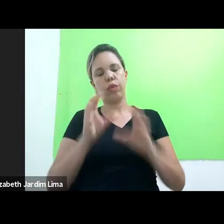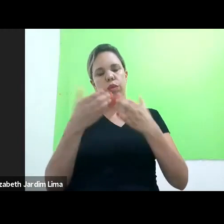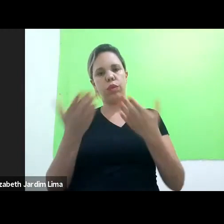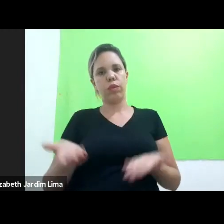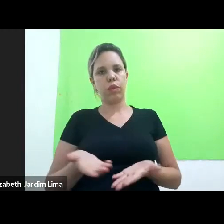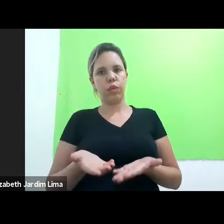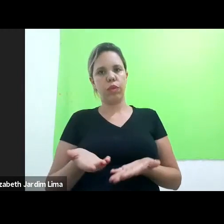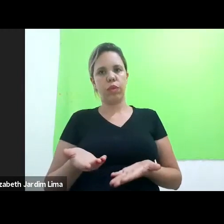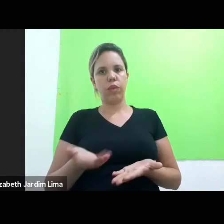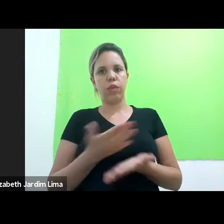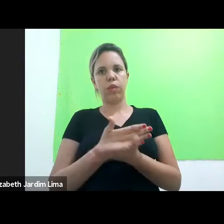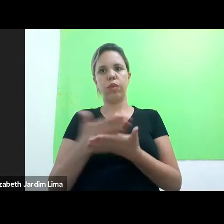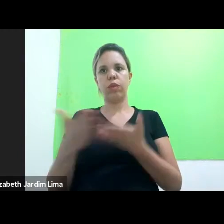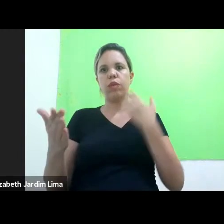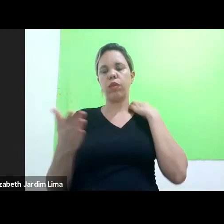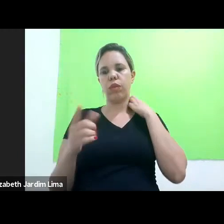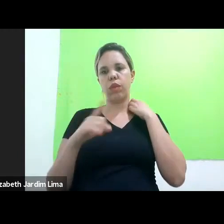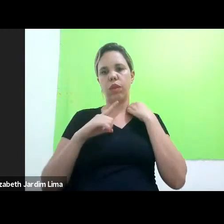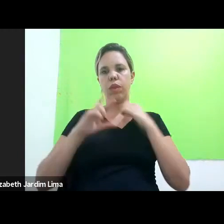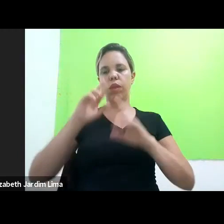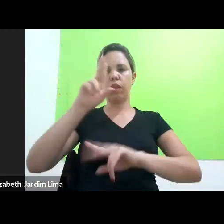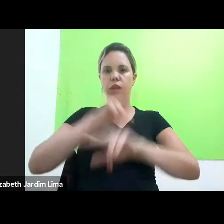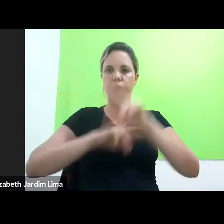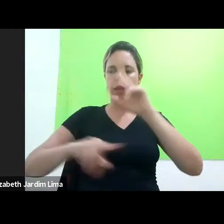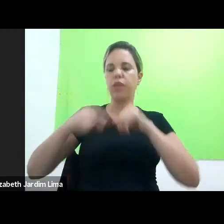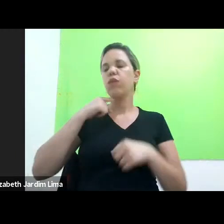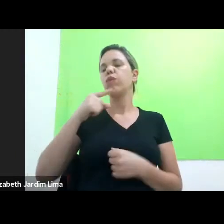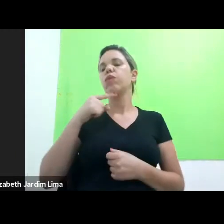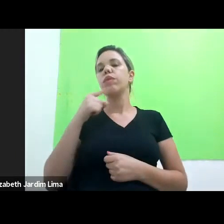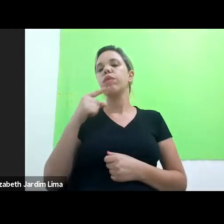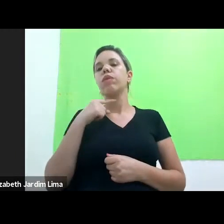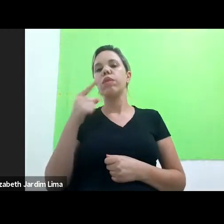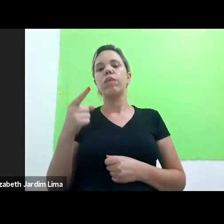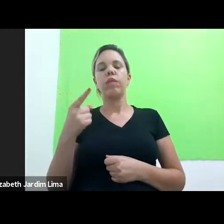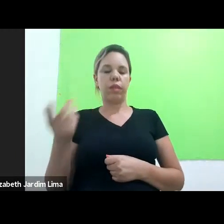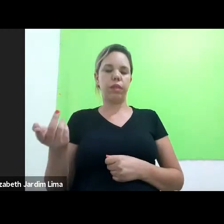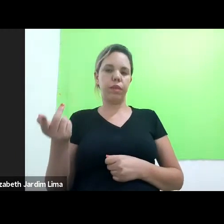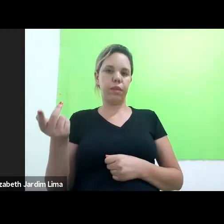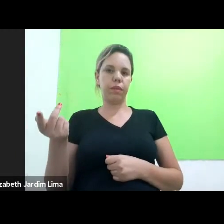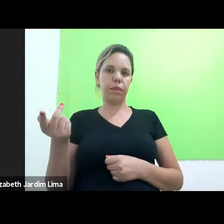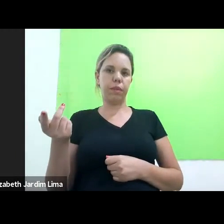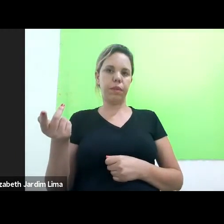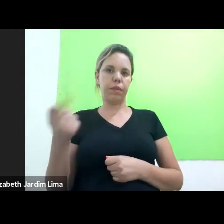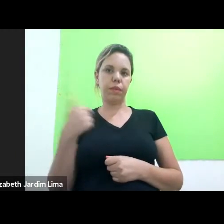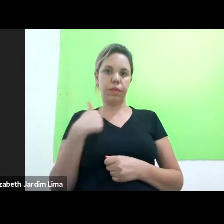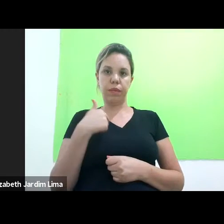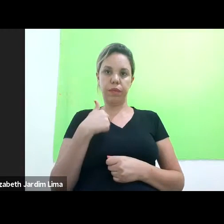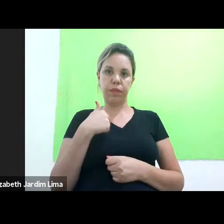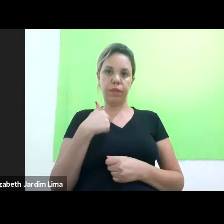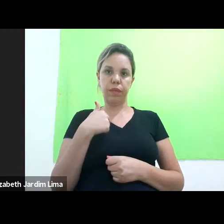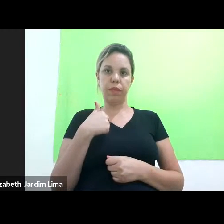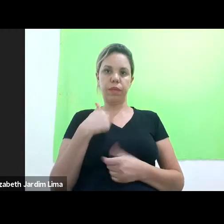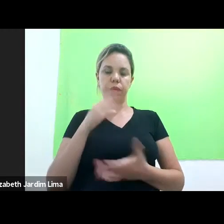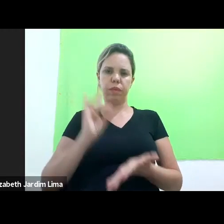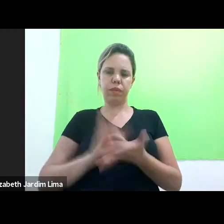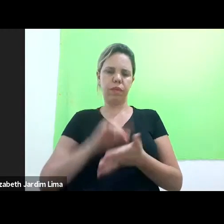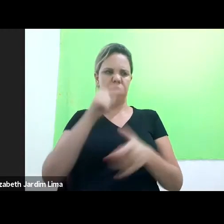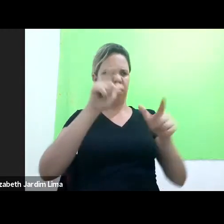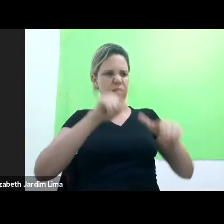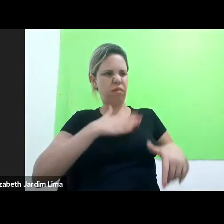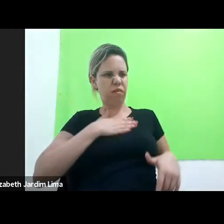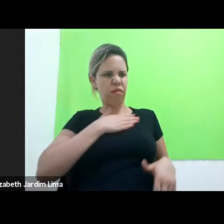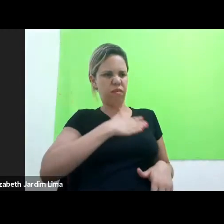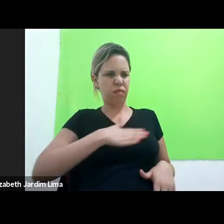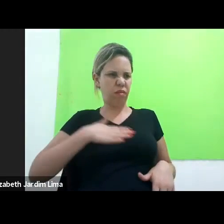Então, começou a ter vários pontos de interrogação, inclusive de eu questionar se realmente aquele lugar era para mim,